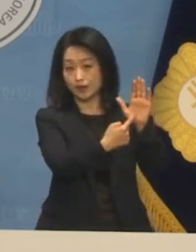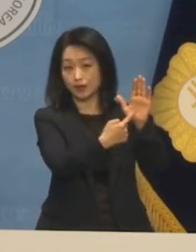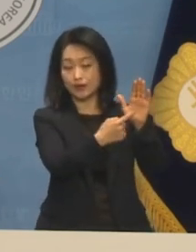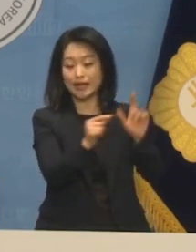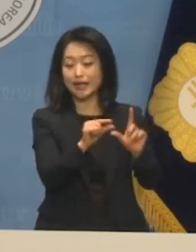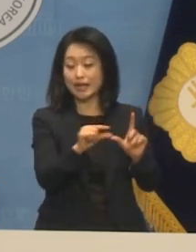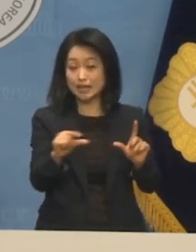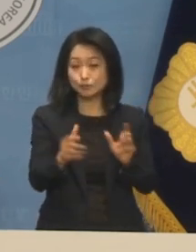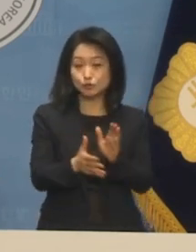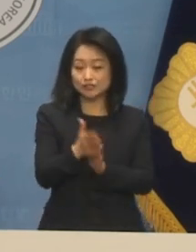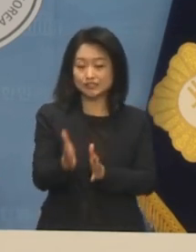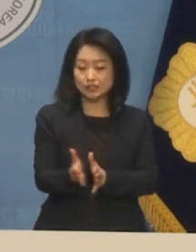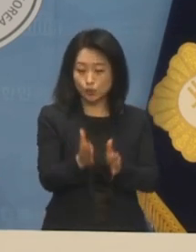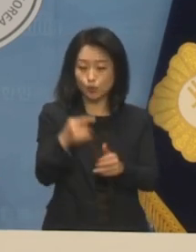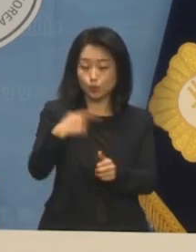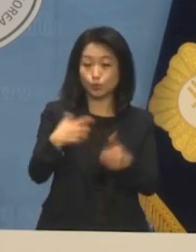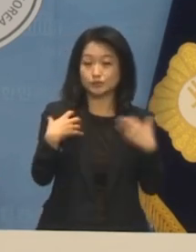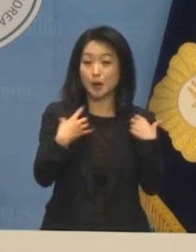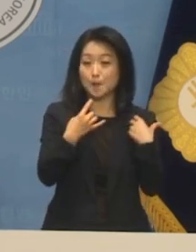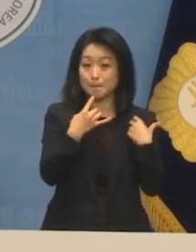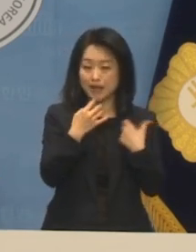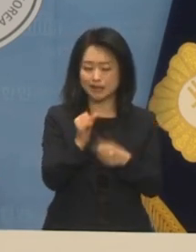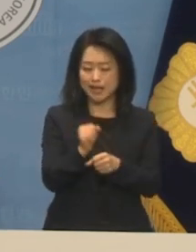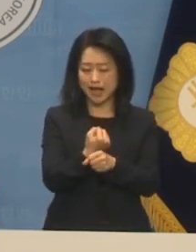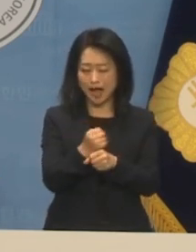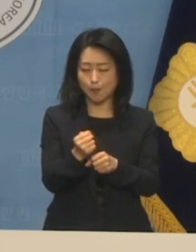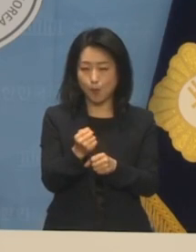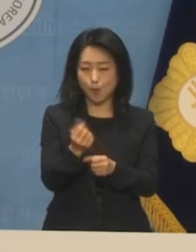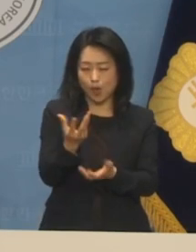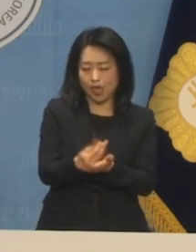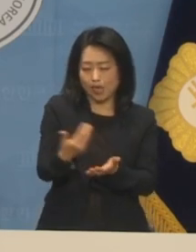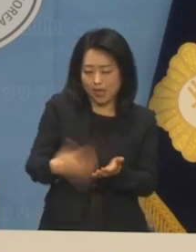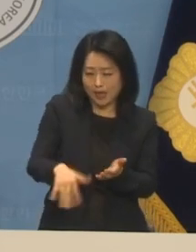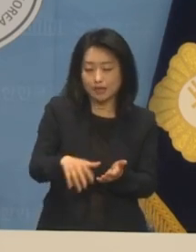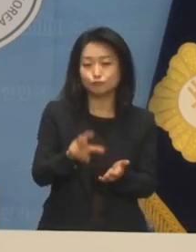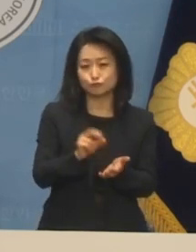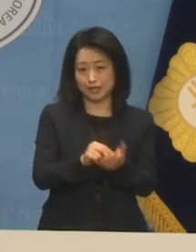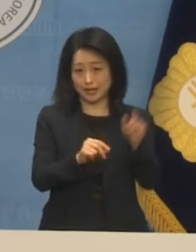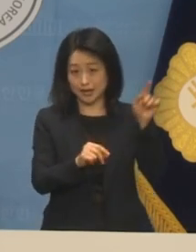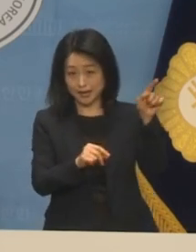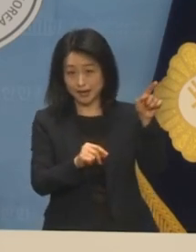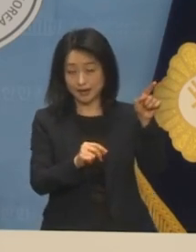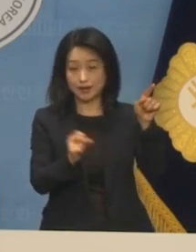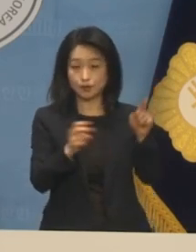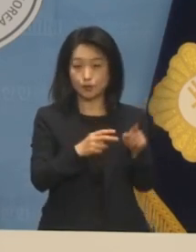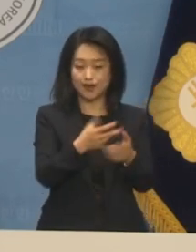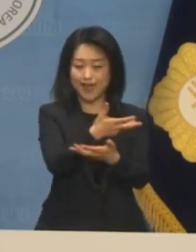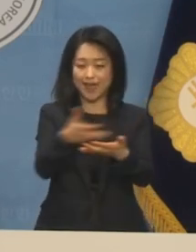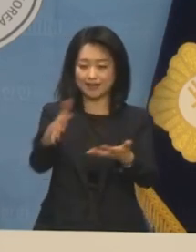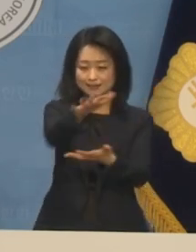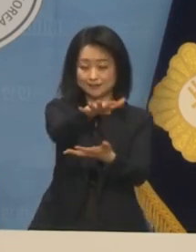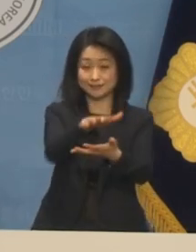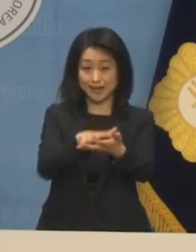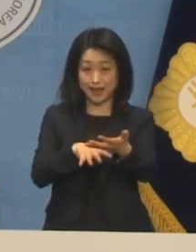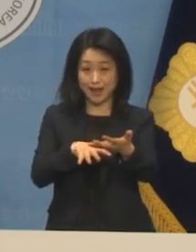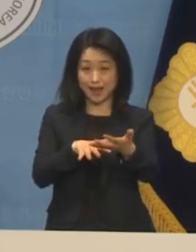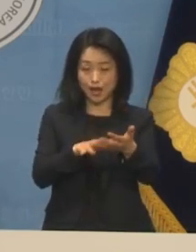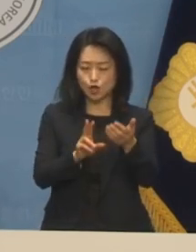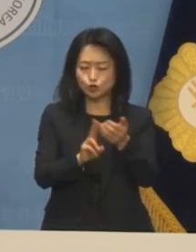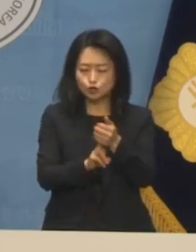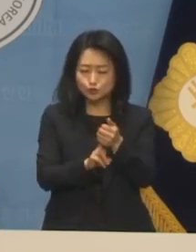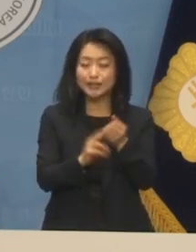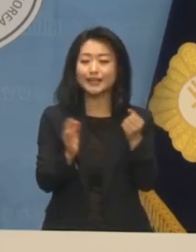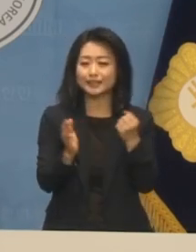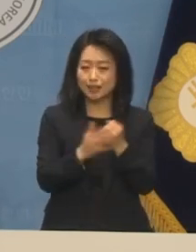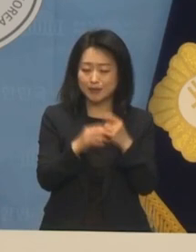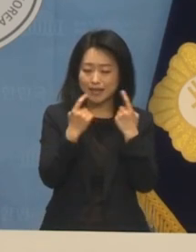일부 시도교육청에만 암호가 미설치되었다고 한 점, 엑셀 시트가 숨기기 처리가 되어